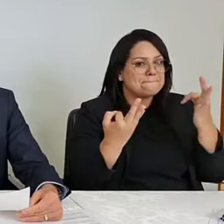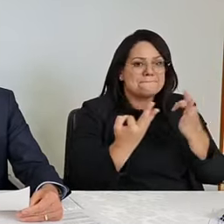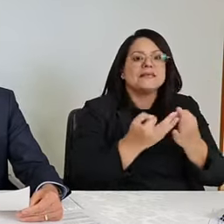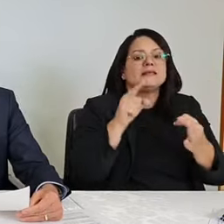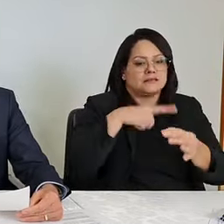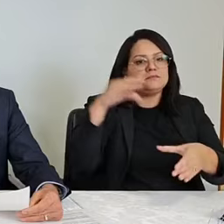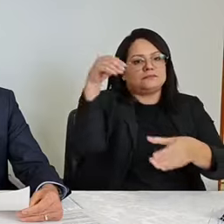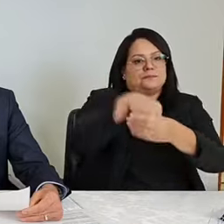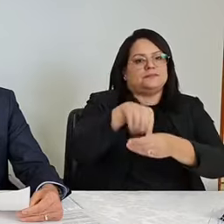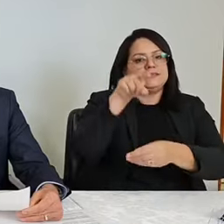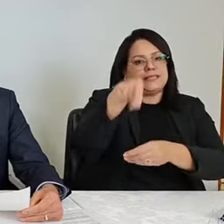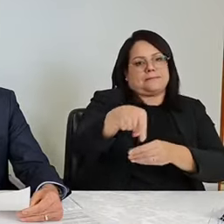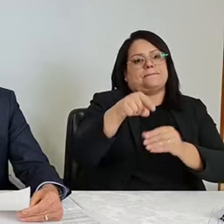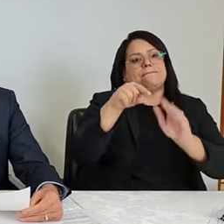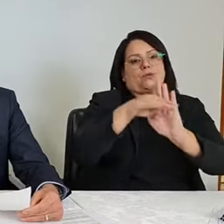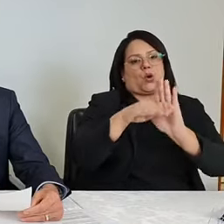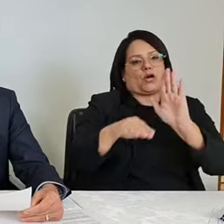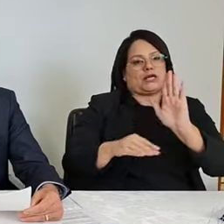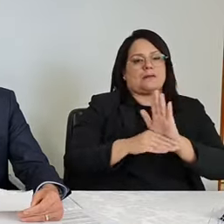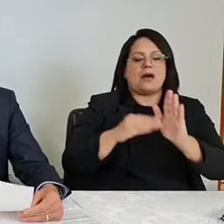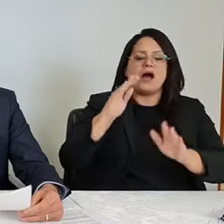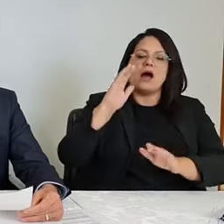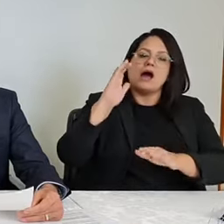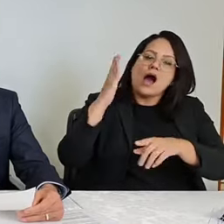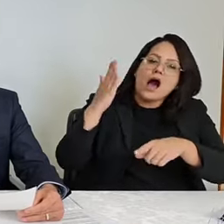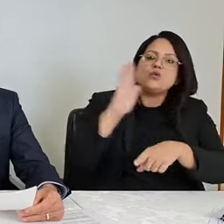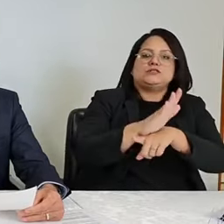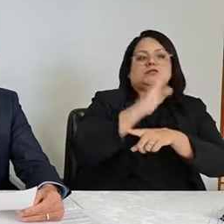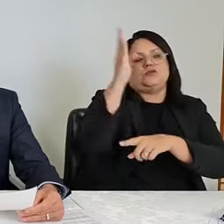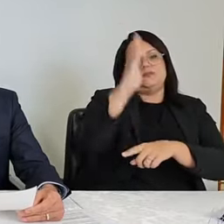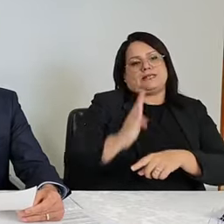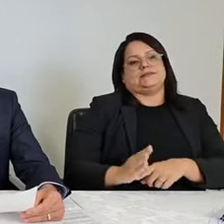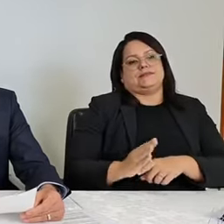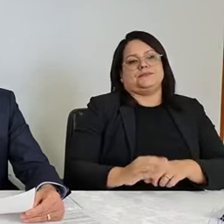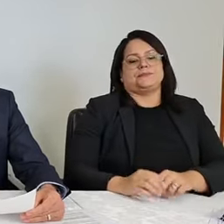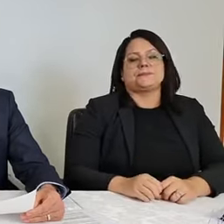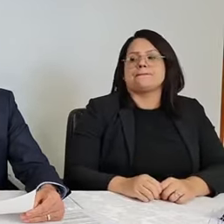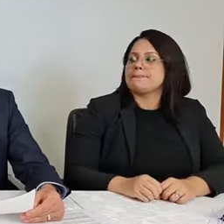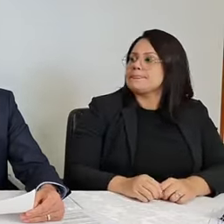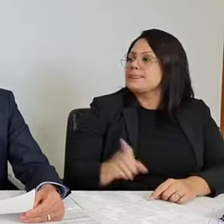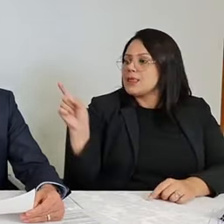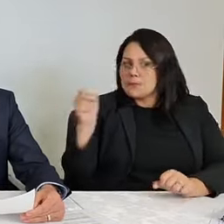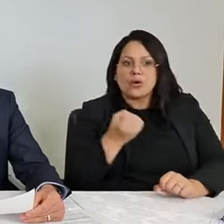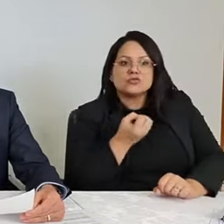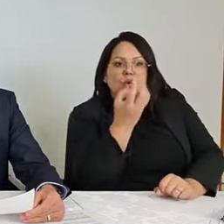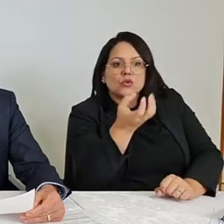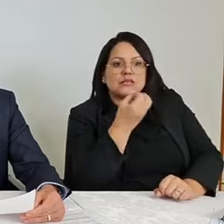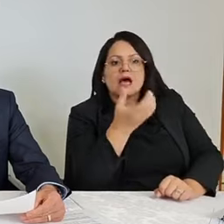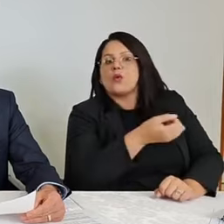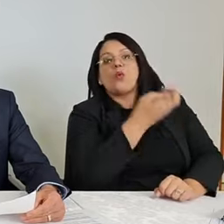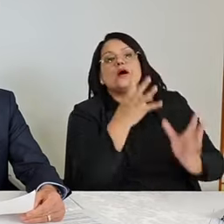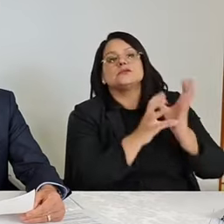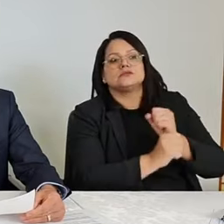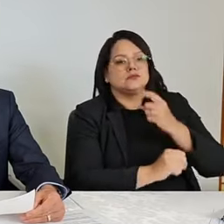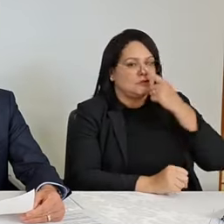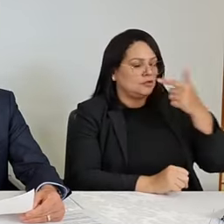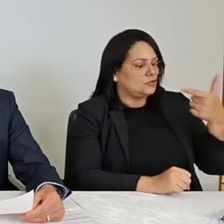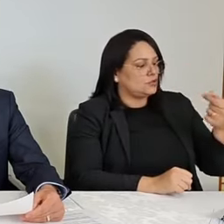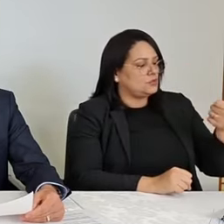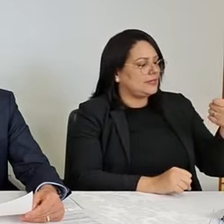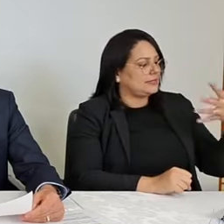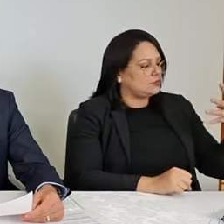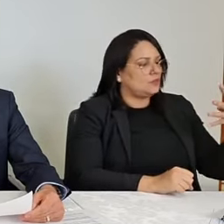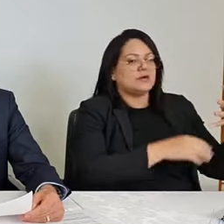incluídas nesse programa chamado, então, Auxílio Brasil. Presidente, posso dar um número? Vamos lá. Em 2014, 15 e